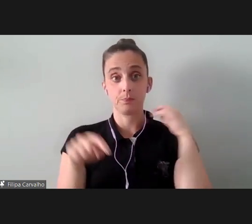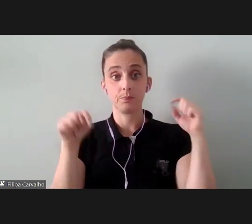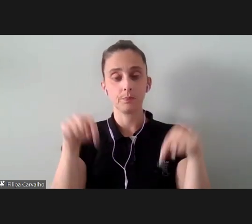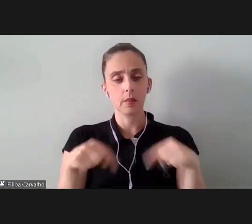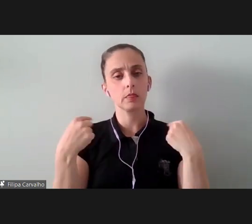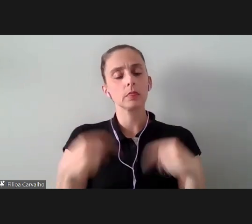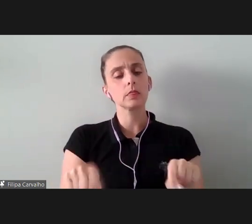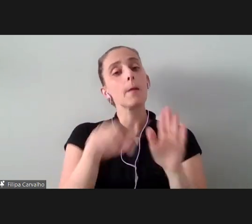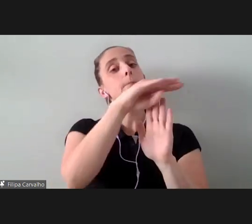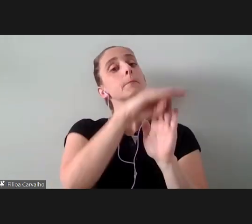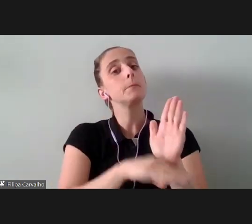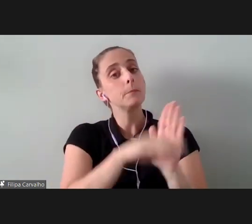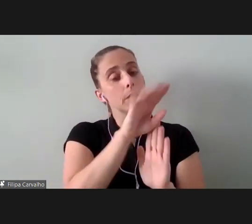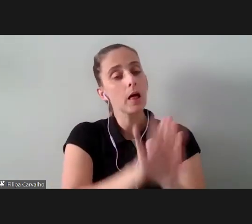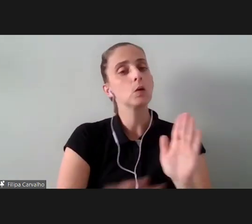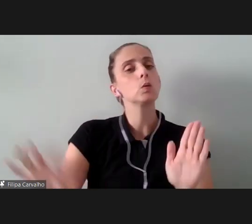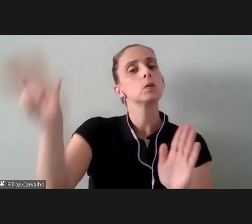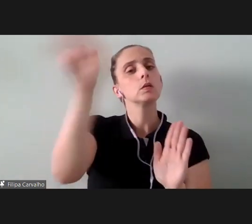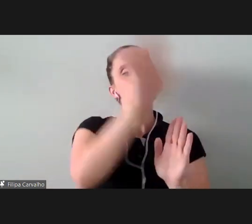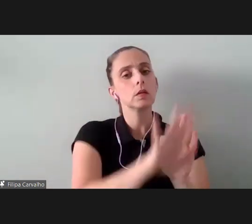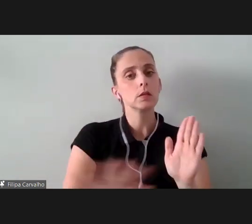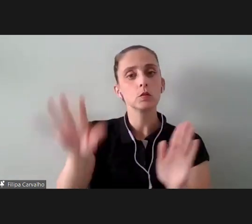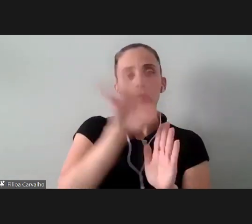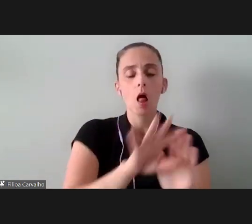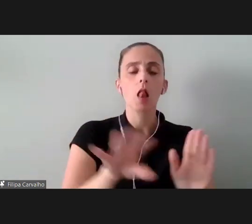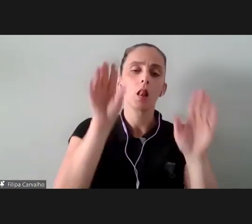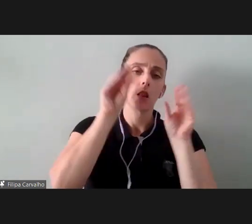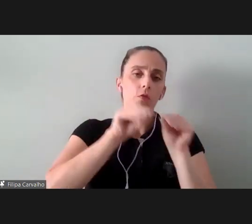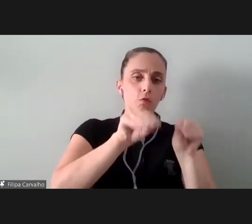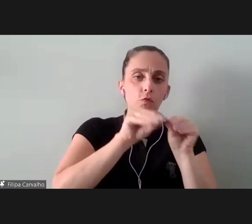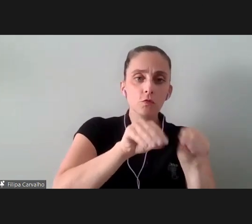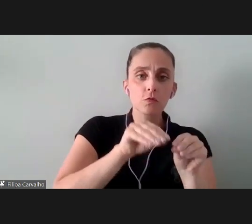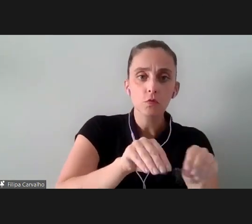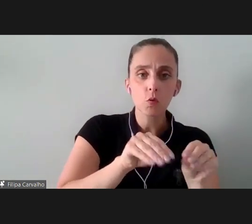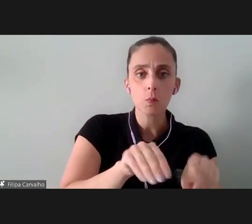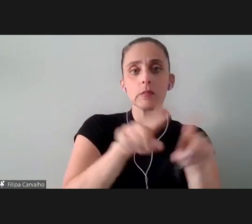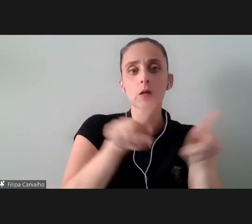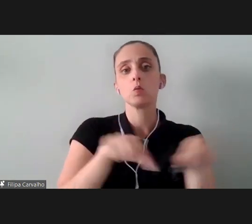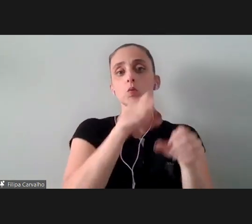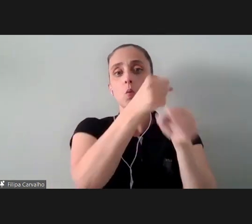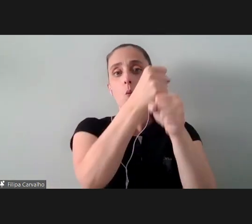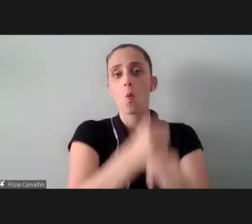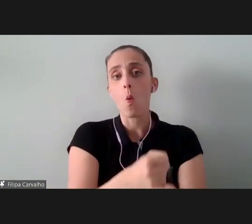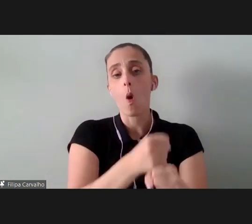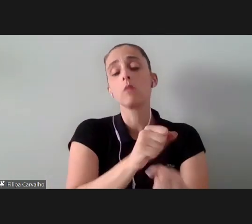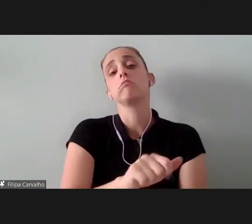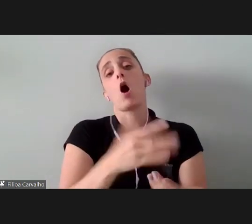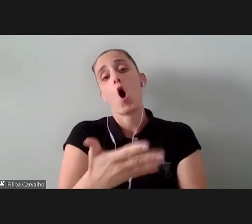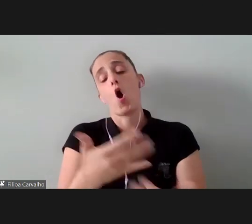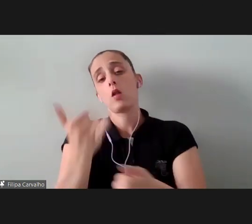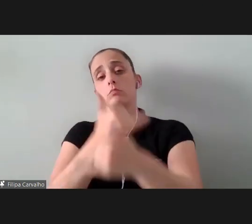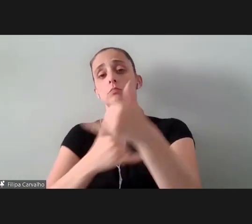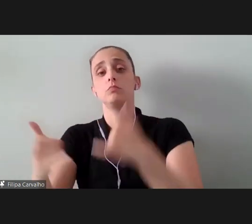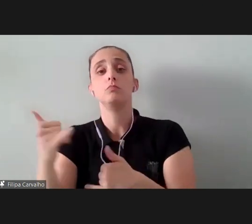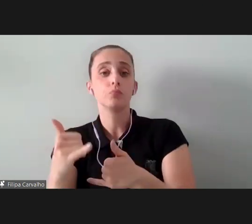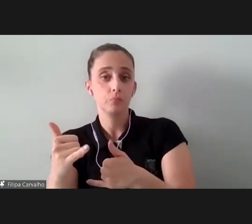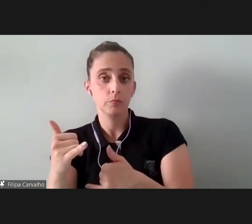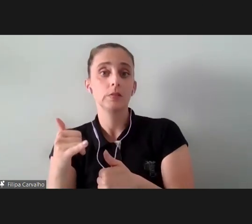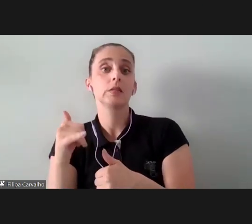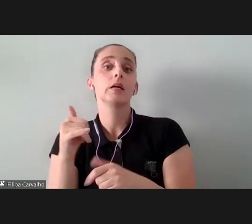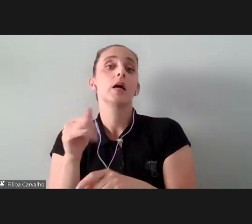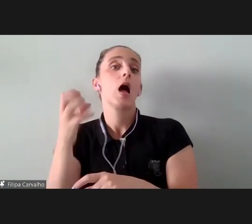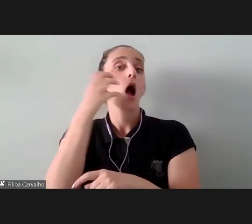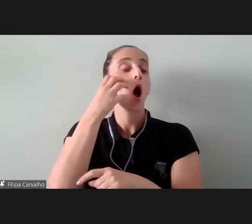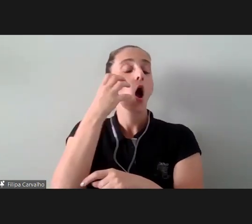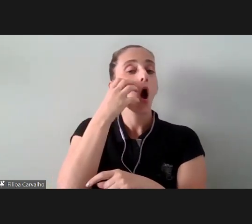Plano Nacional de Formação de Quadros, que agora foi substituído por um novo programa que nós chamamos Angola Capital